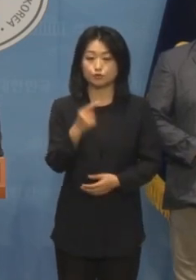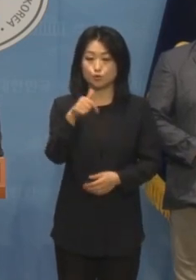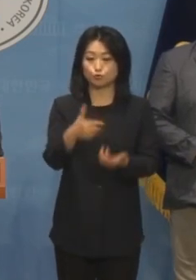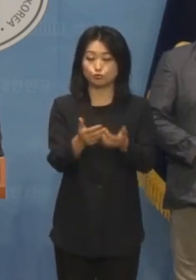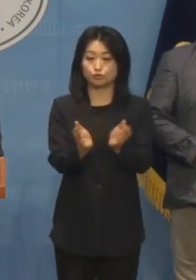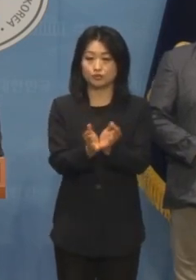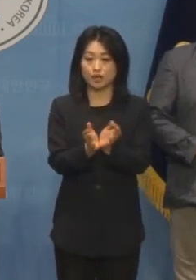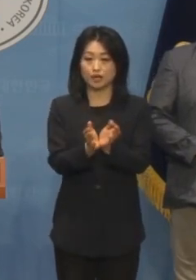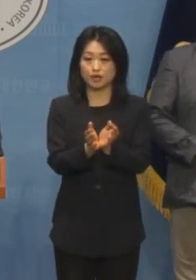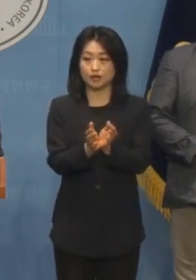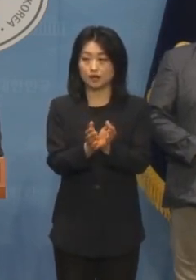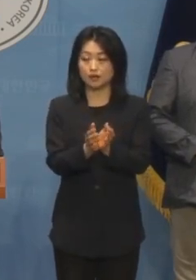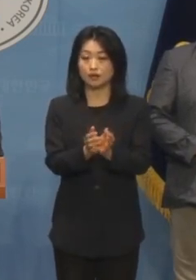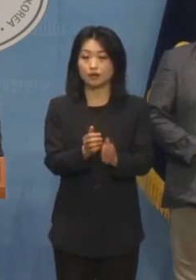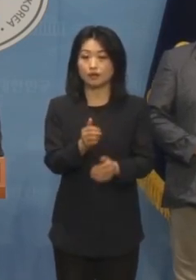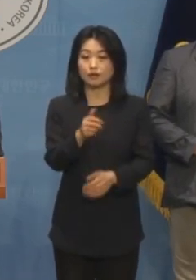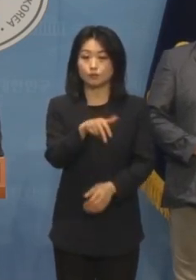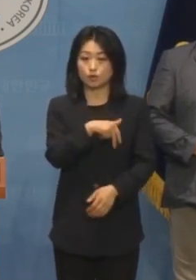조국혁신당